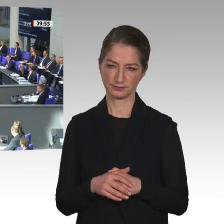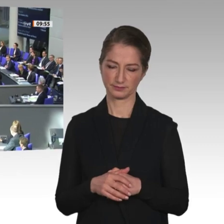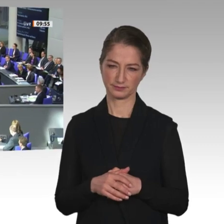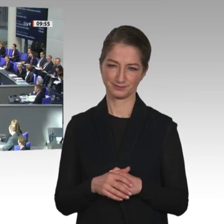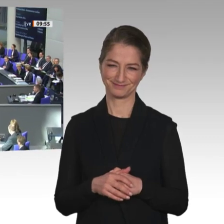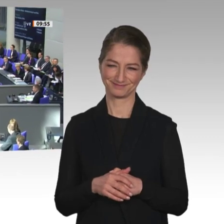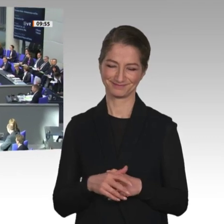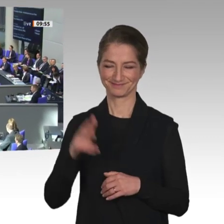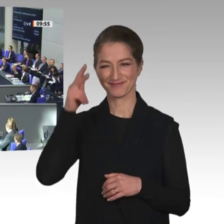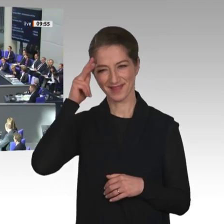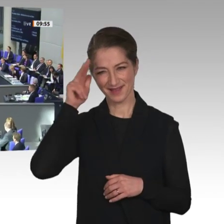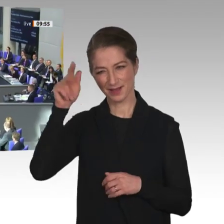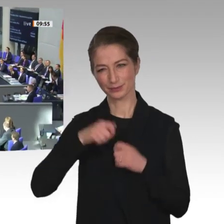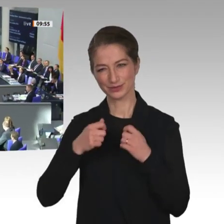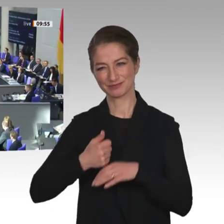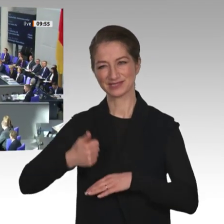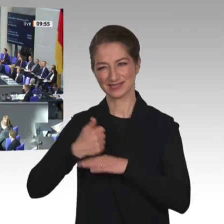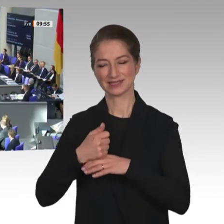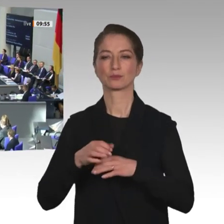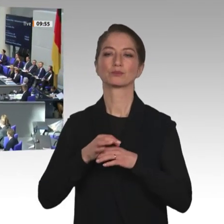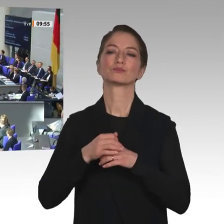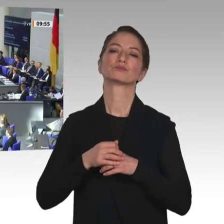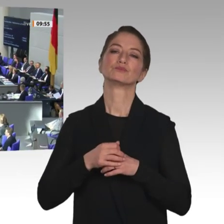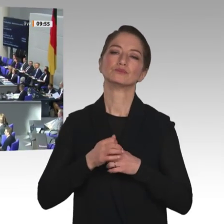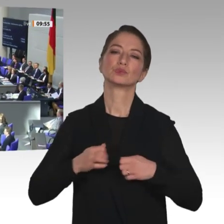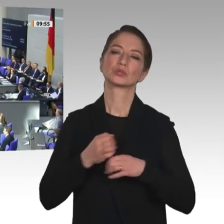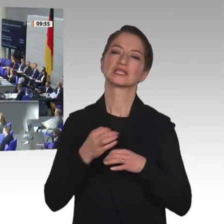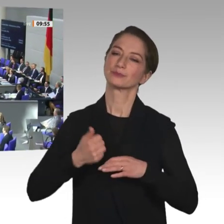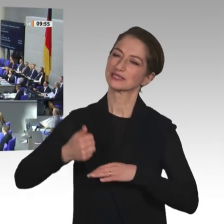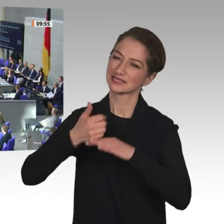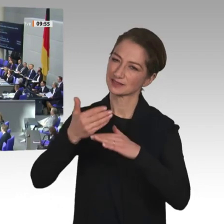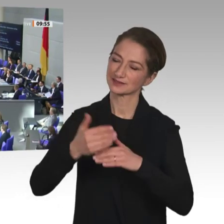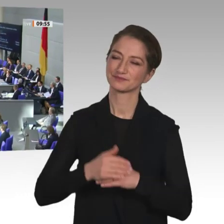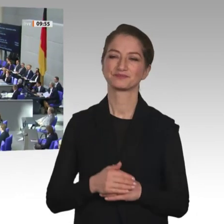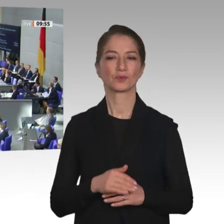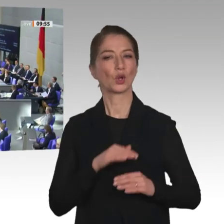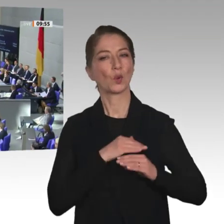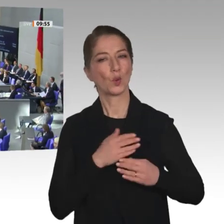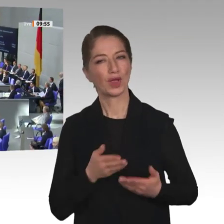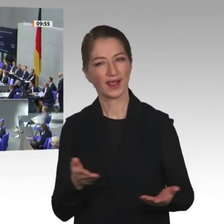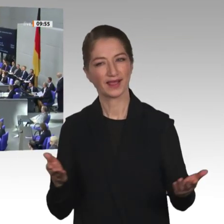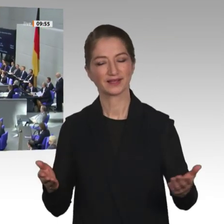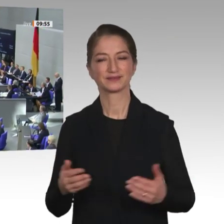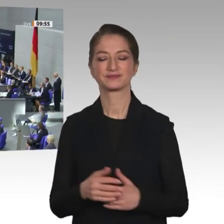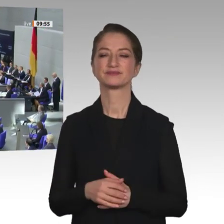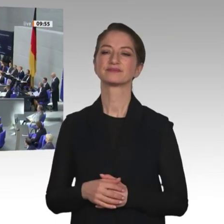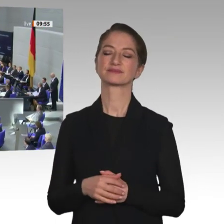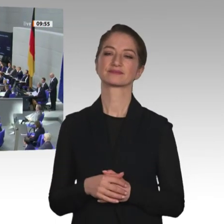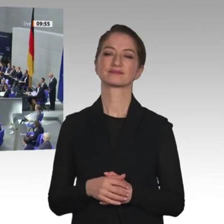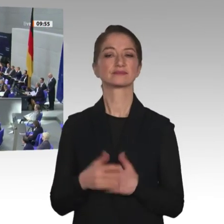Herr Bundespräsident, Herr Bundestagspräsident, meine Kolleginnen und Kollegen. Wenn es um die Bekämpfung